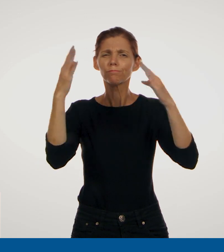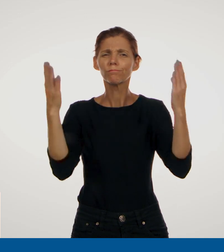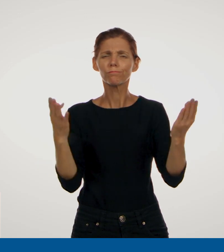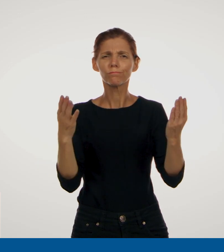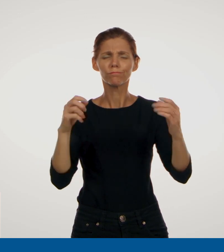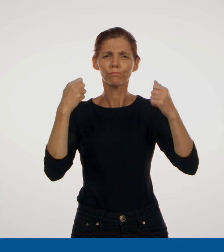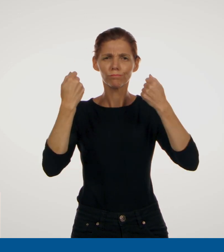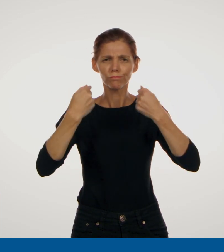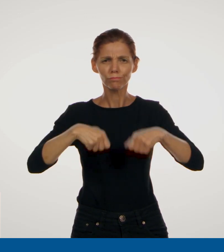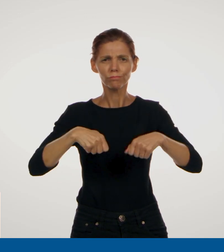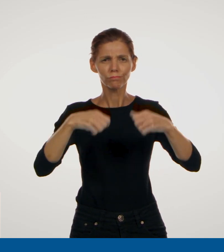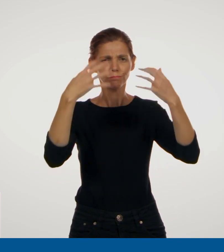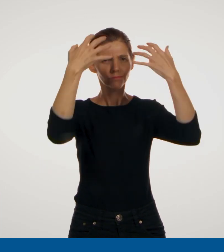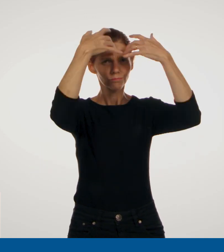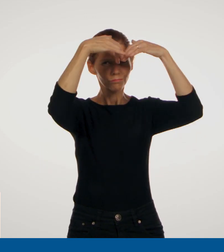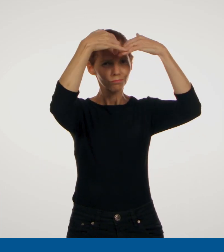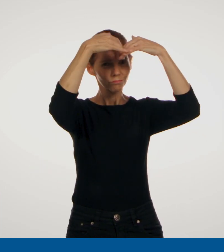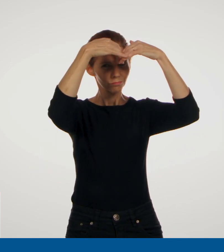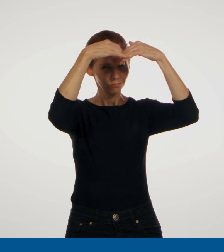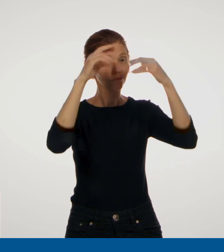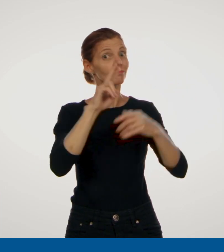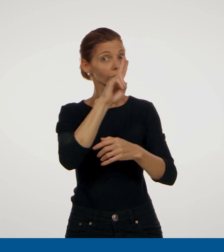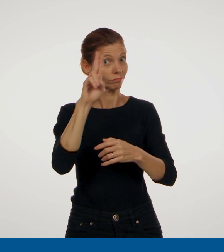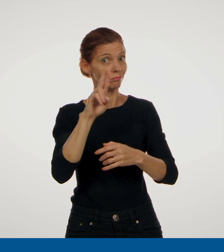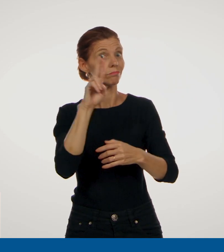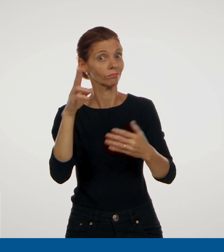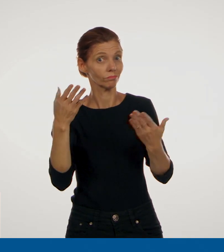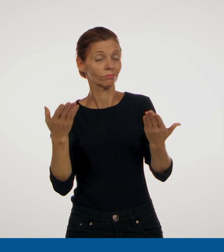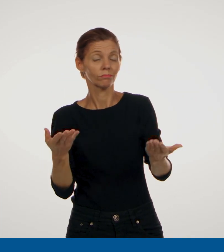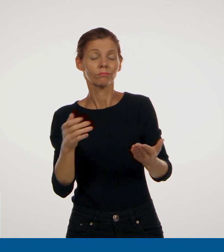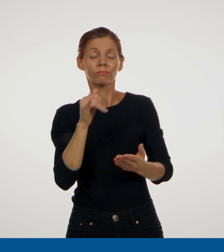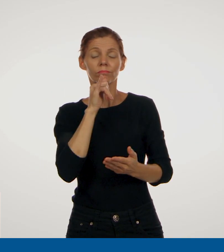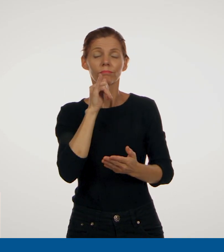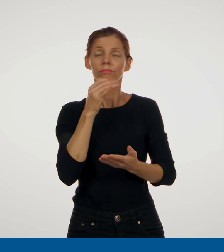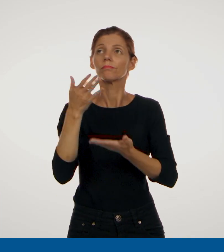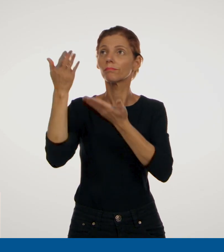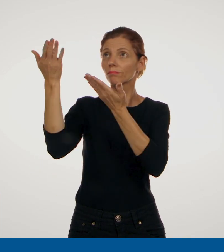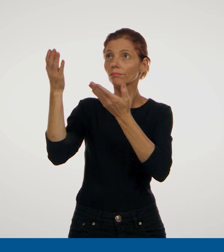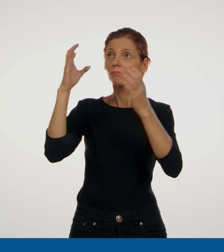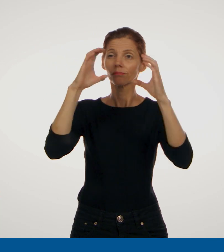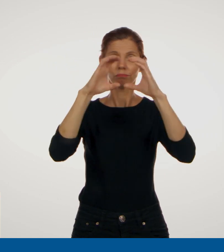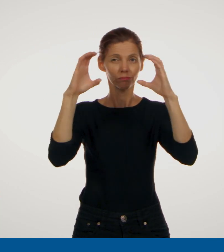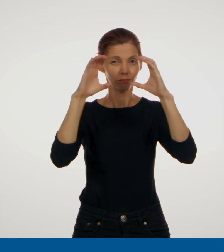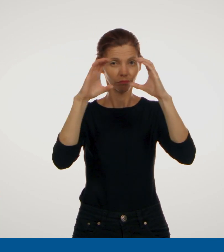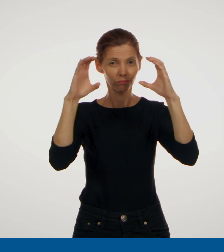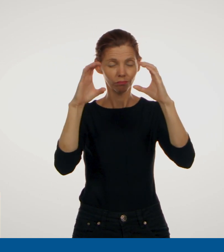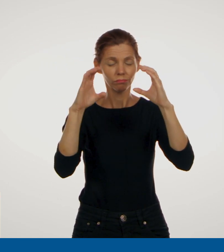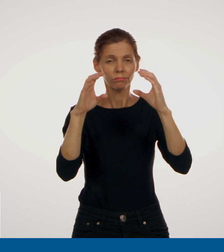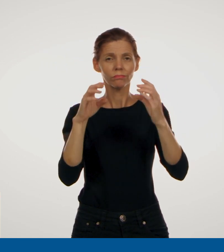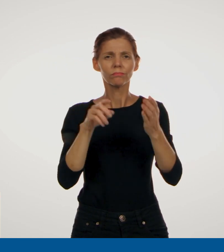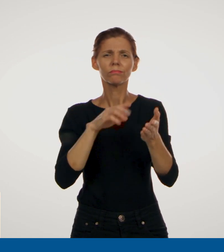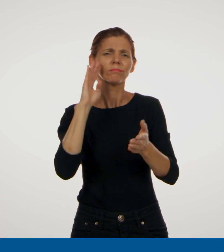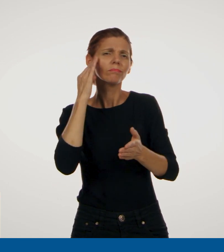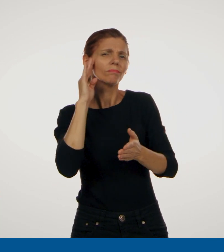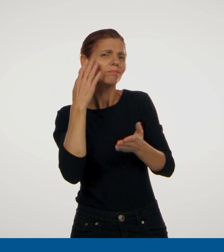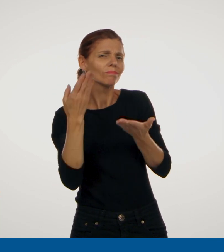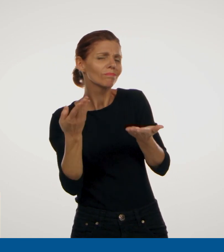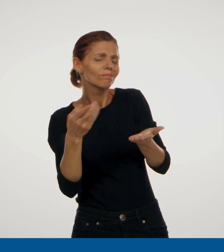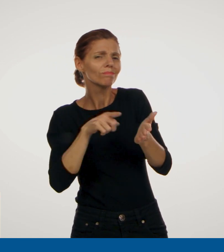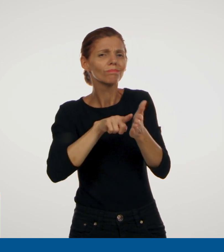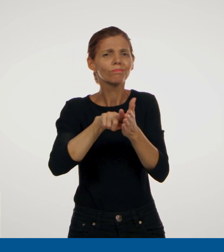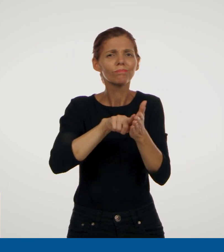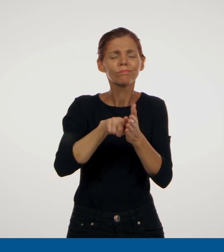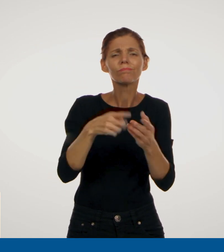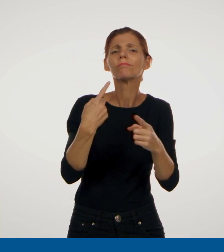mais competência cognitiva. Um exemplo é essa equação. Se procurarmos entender o porquê de